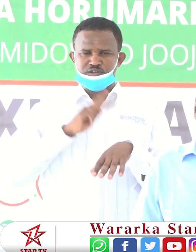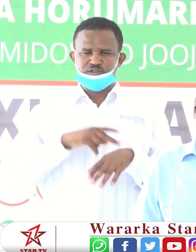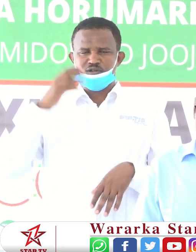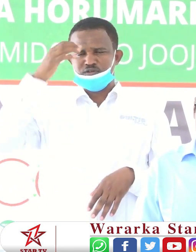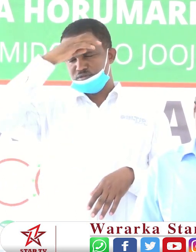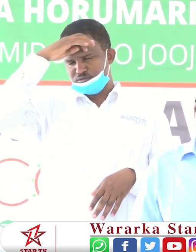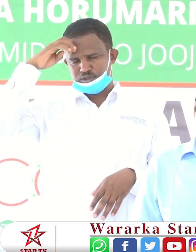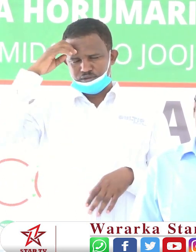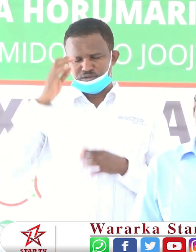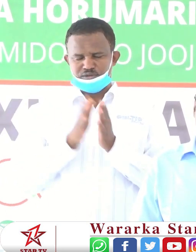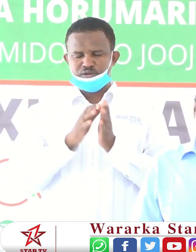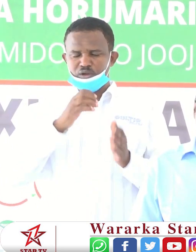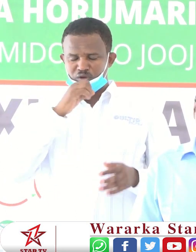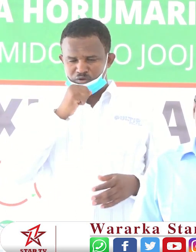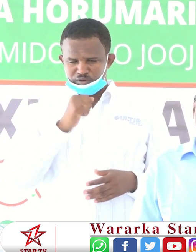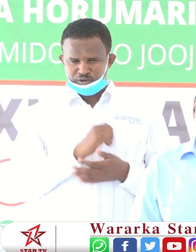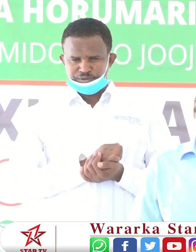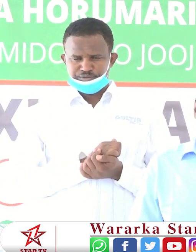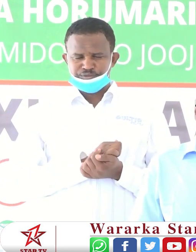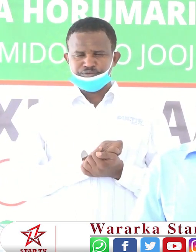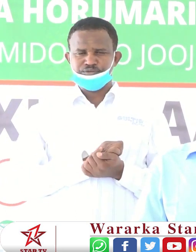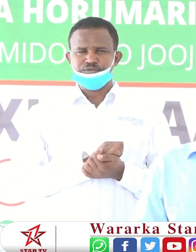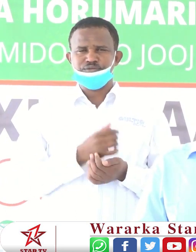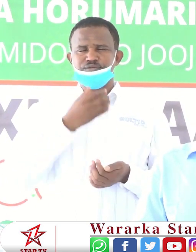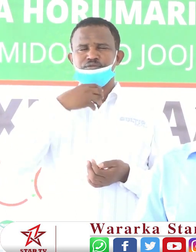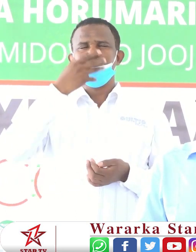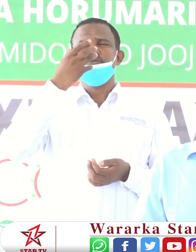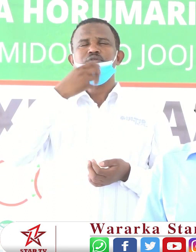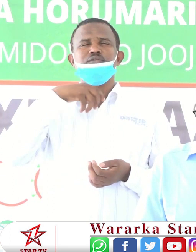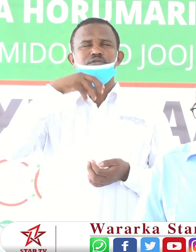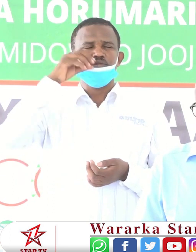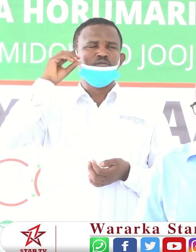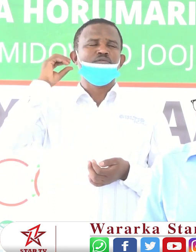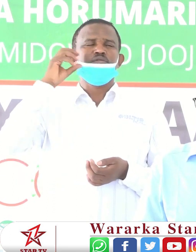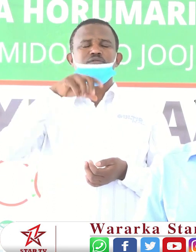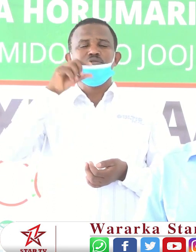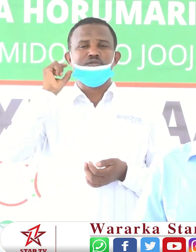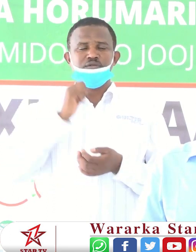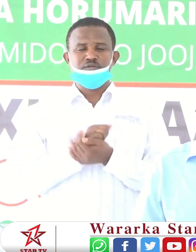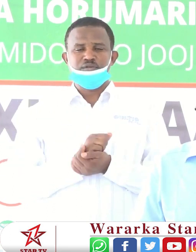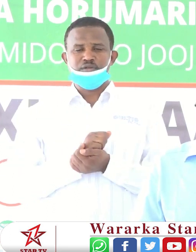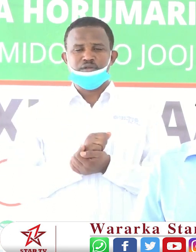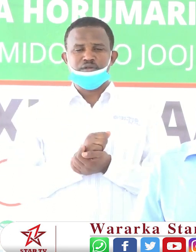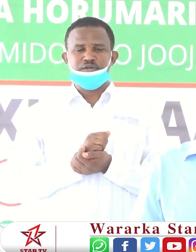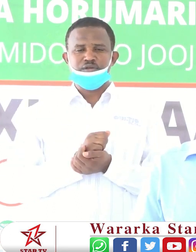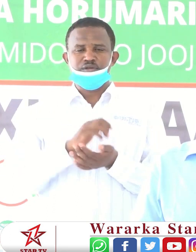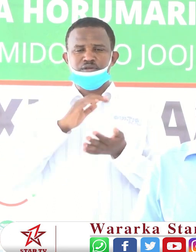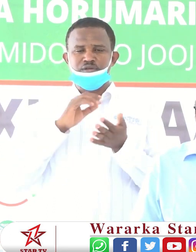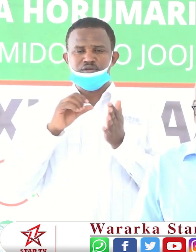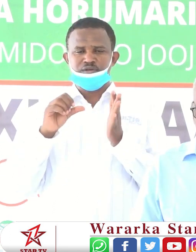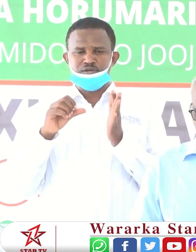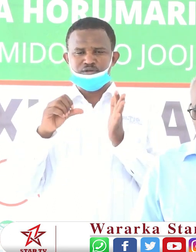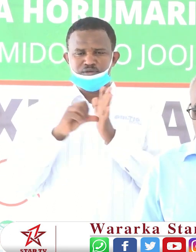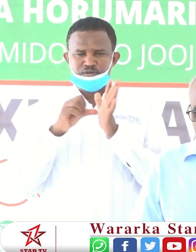qufac iyo naqaska oo dhibaya yeelataa inay si degdeg ah ula soo